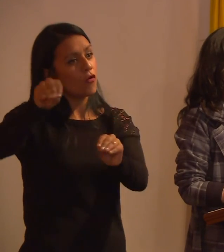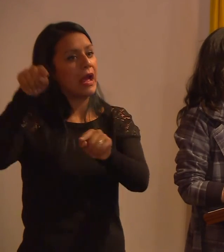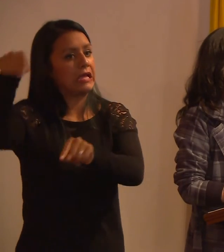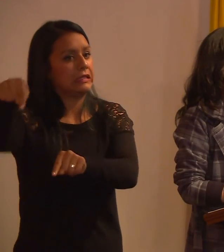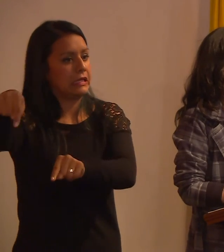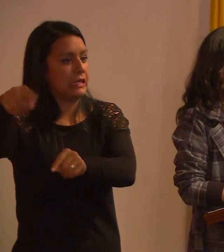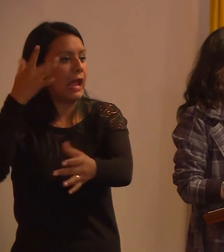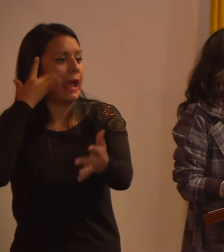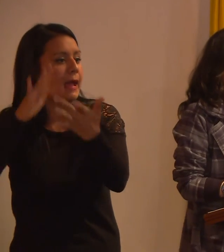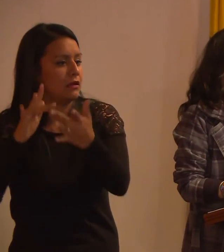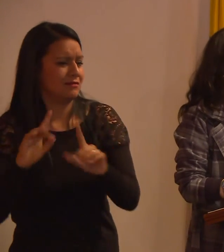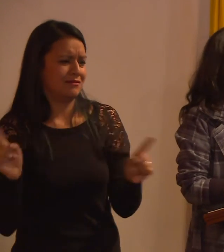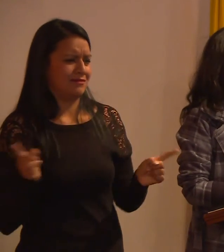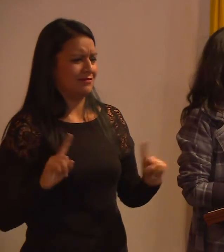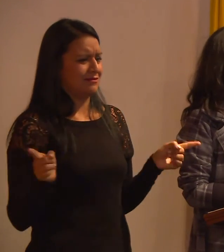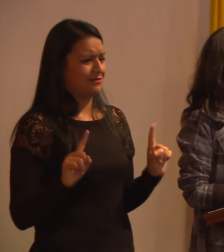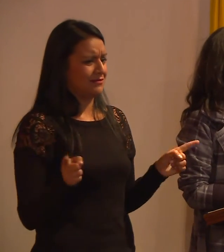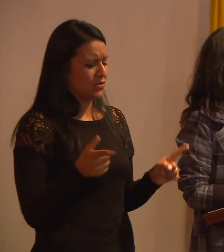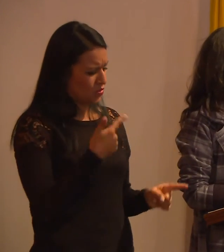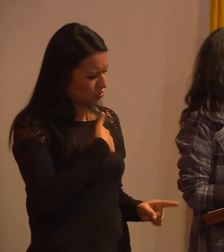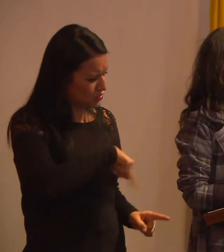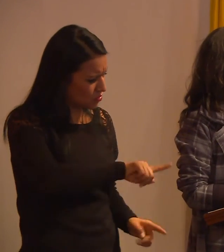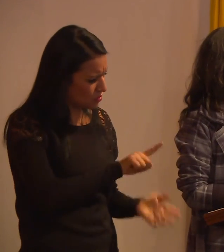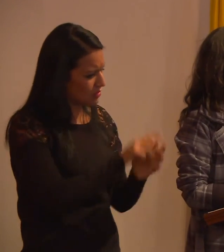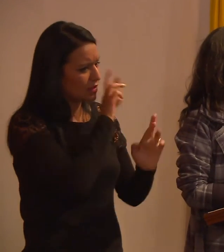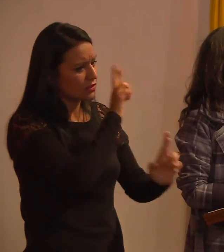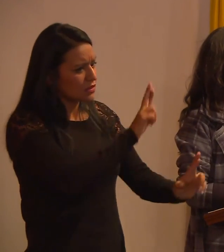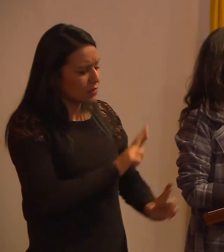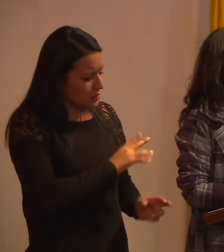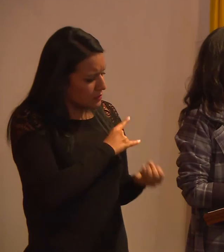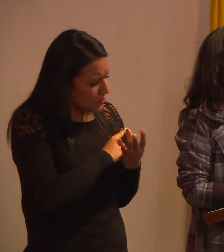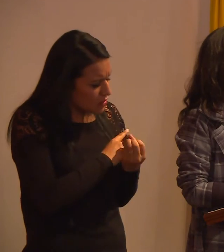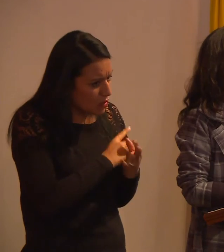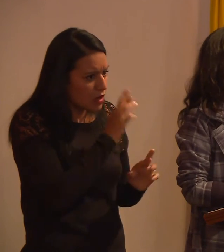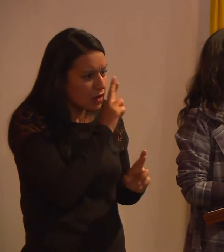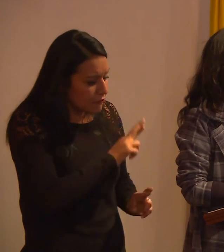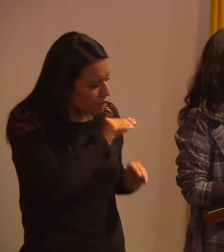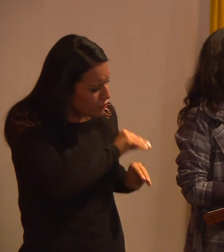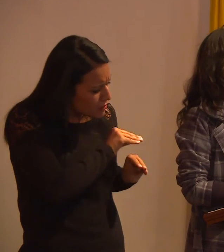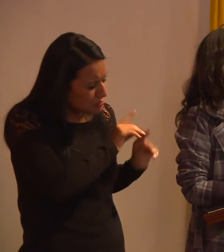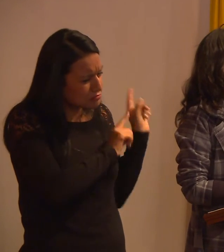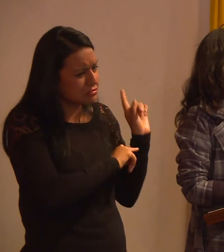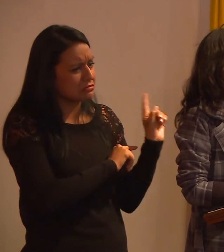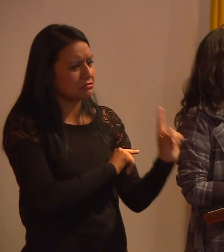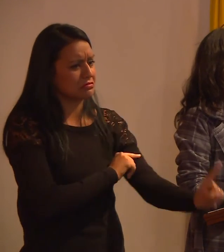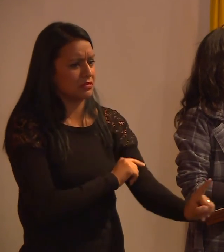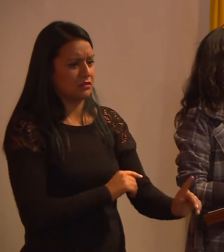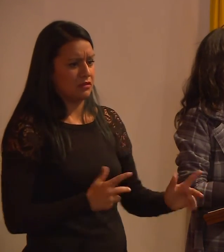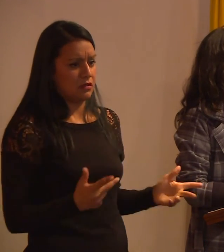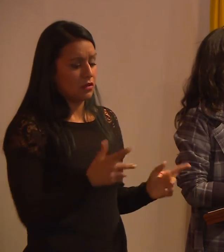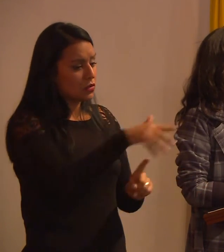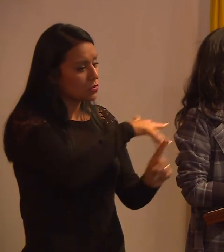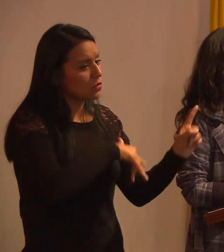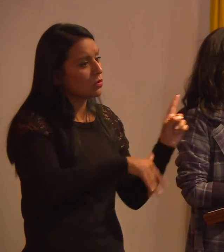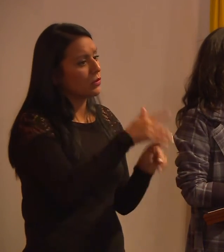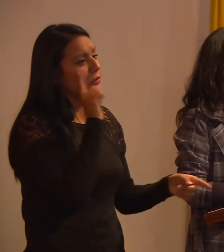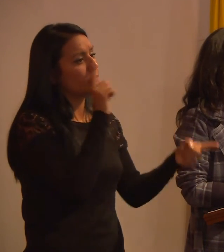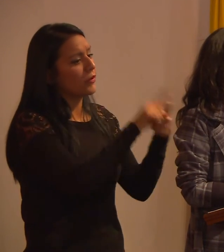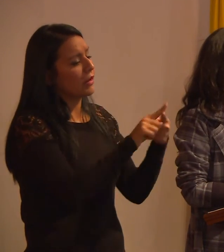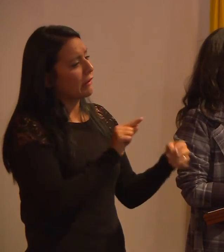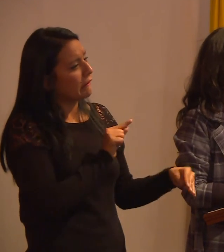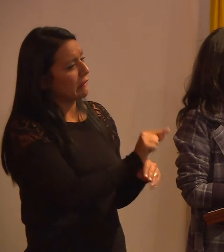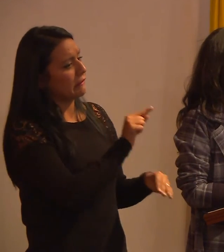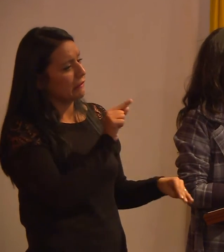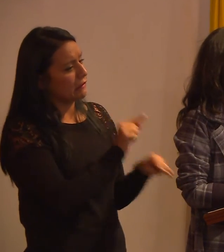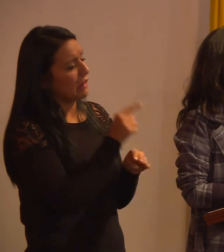allá. Yo pienso que tenemos que ganar un protagonismo en el Sistema Nacional de Educadores, no solamente en el ámbito de la crítica